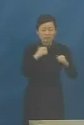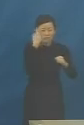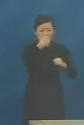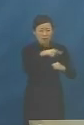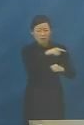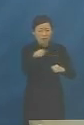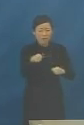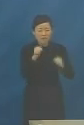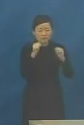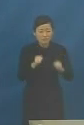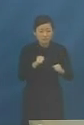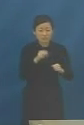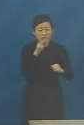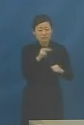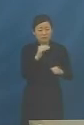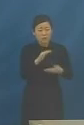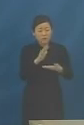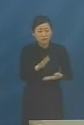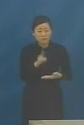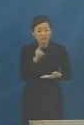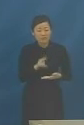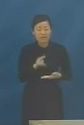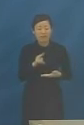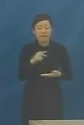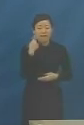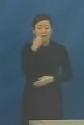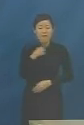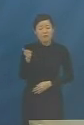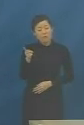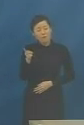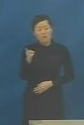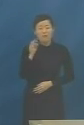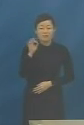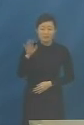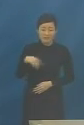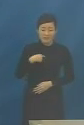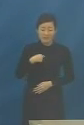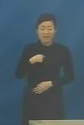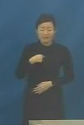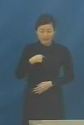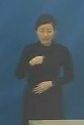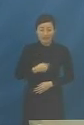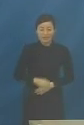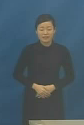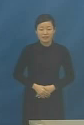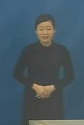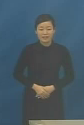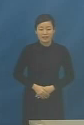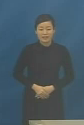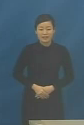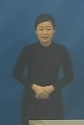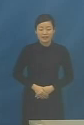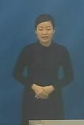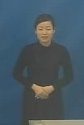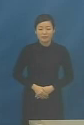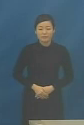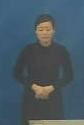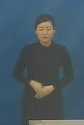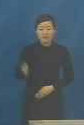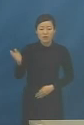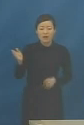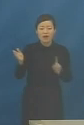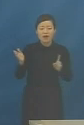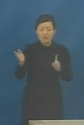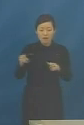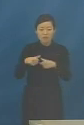ですね親しみをもって体験をさせていただきました実はあのこれまあ国立科学博物